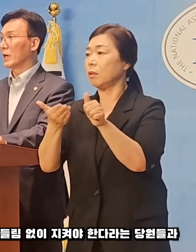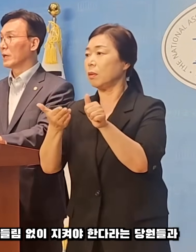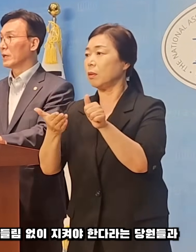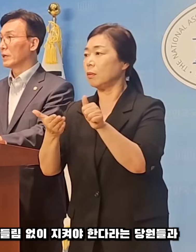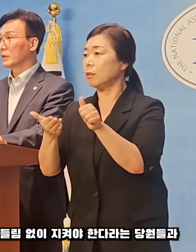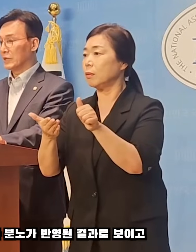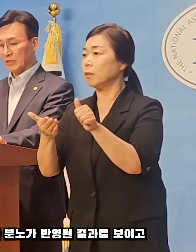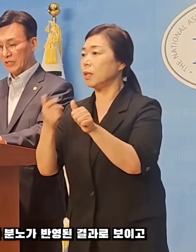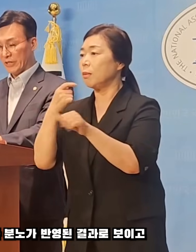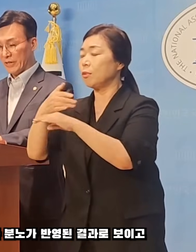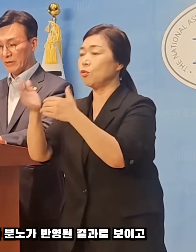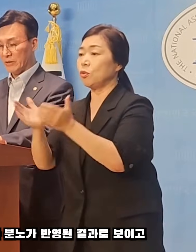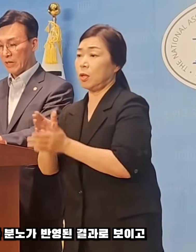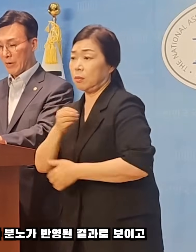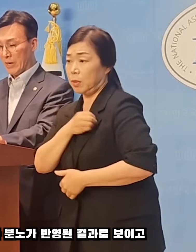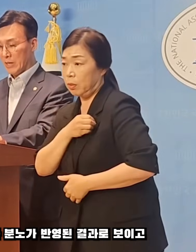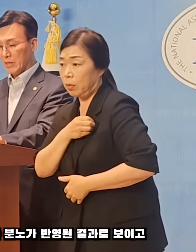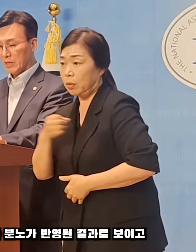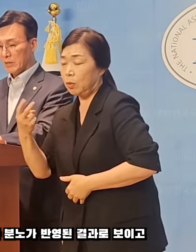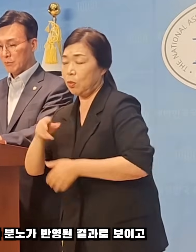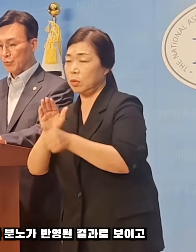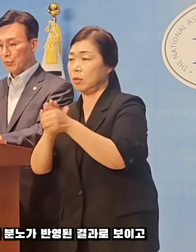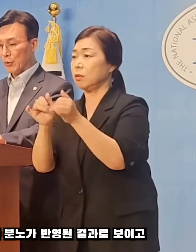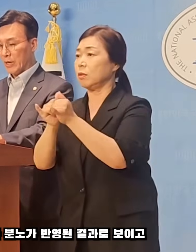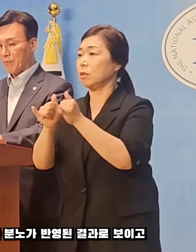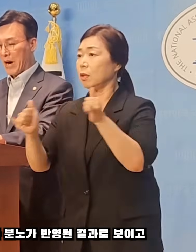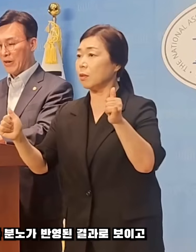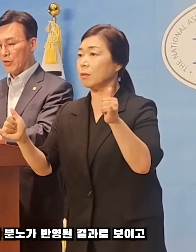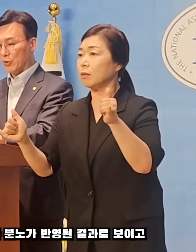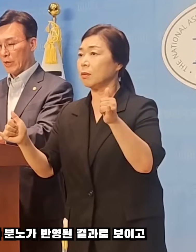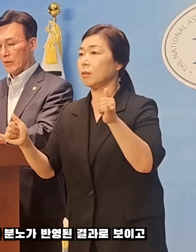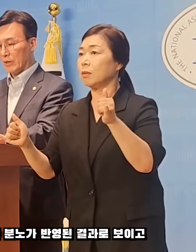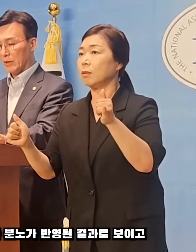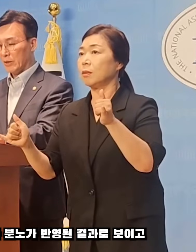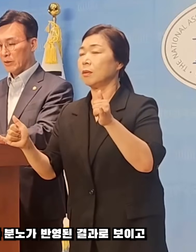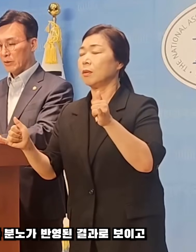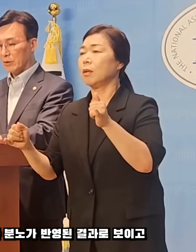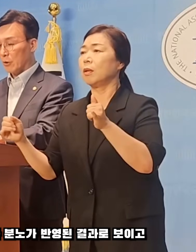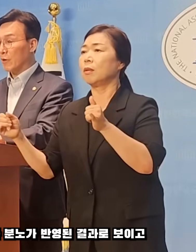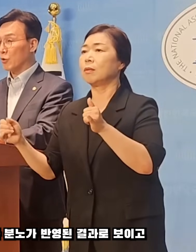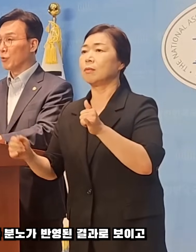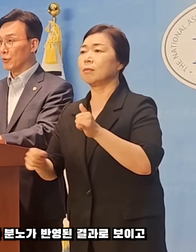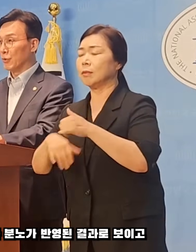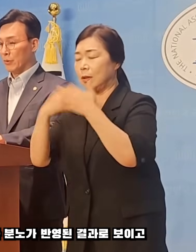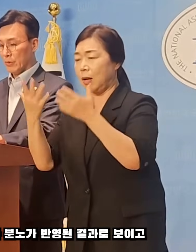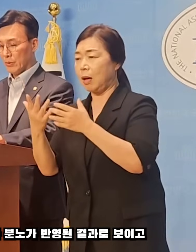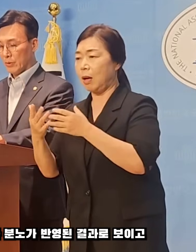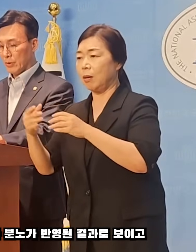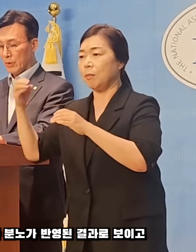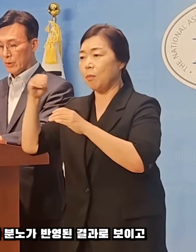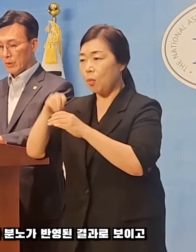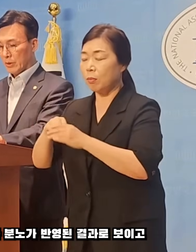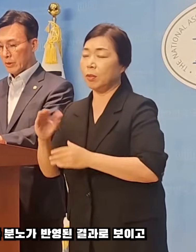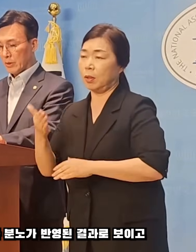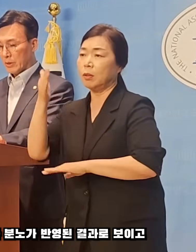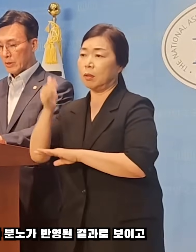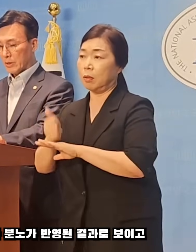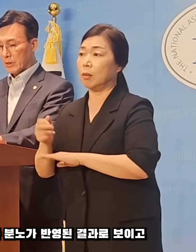당원들과 지지자의 의사와 분노가 반영된 결과로 보이고